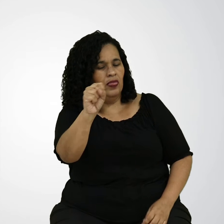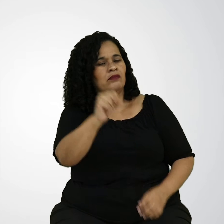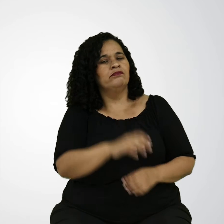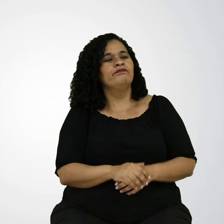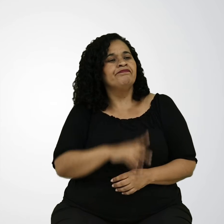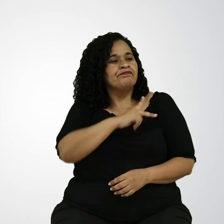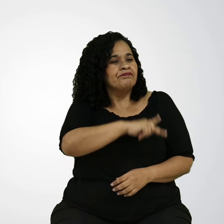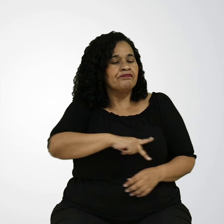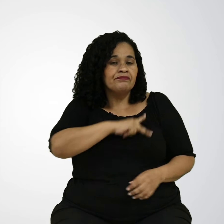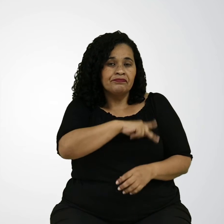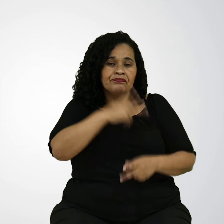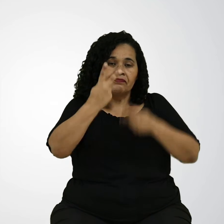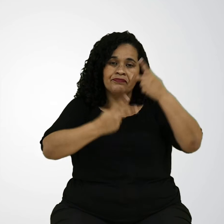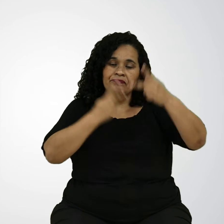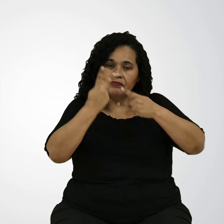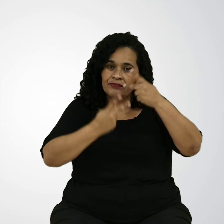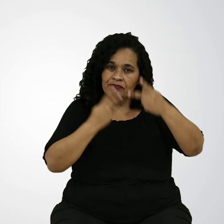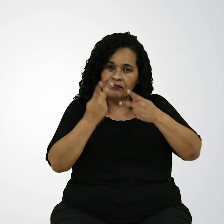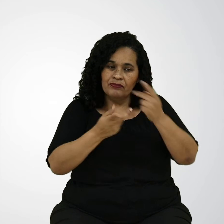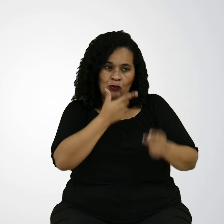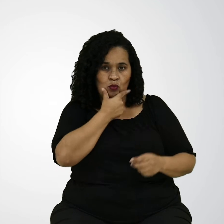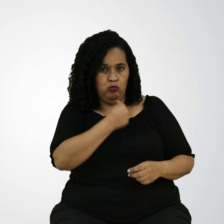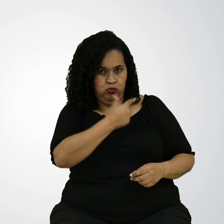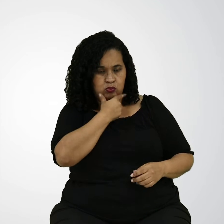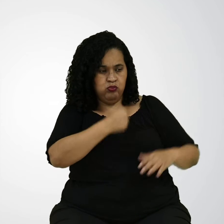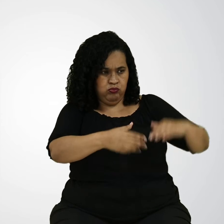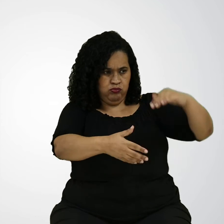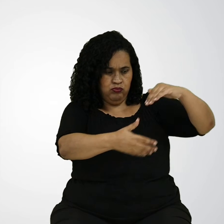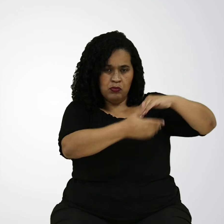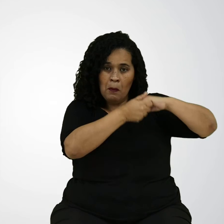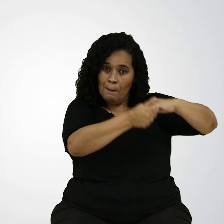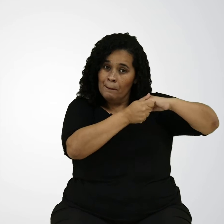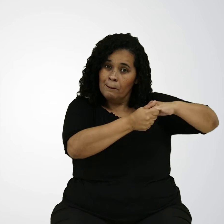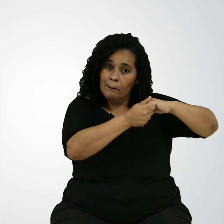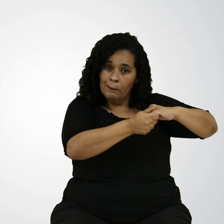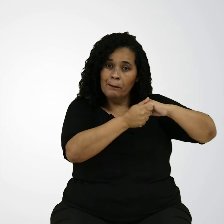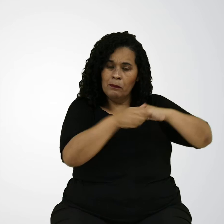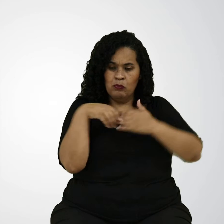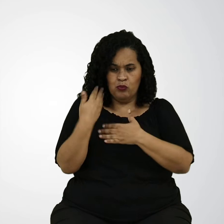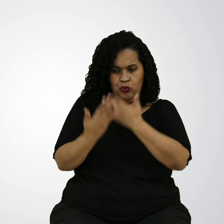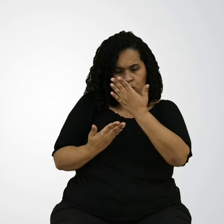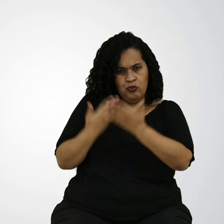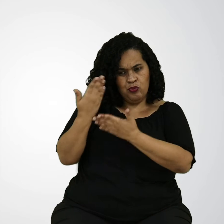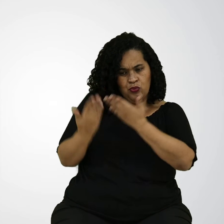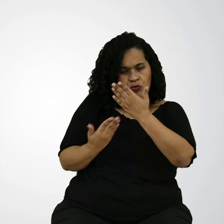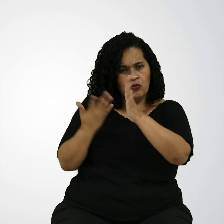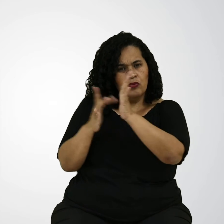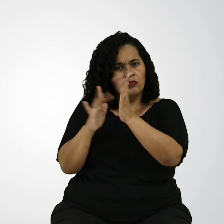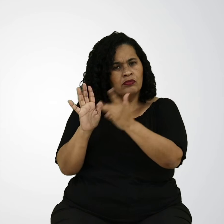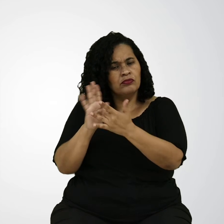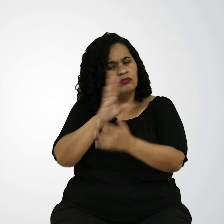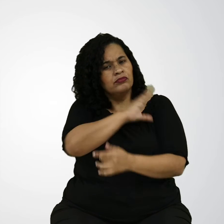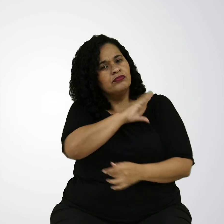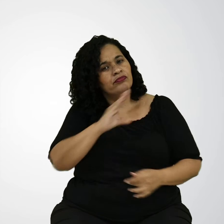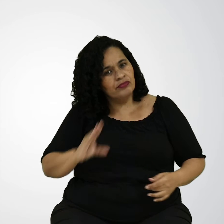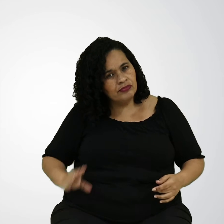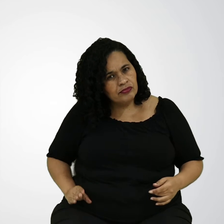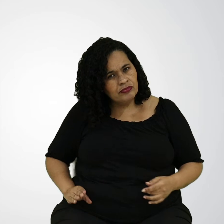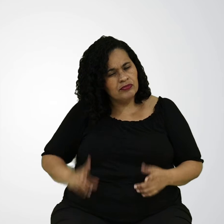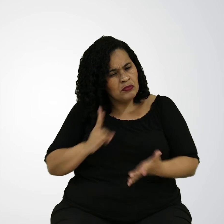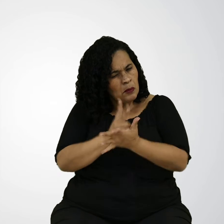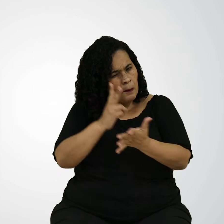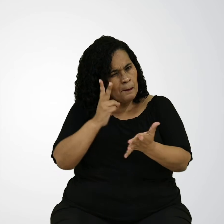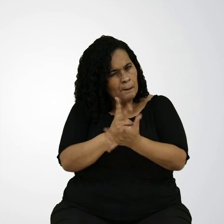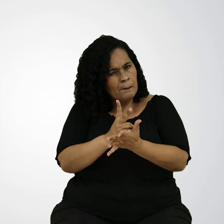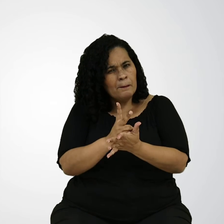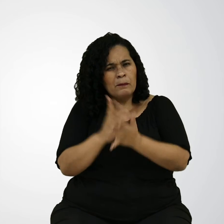seguinte: cumprimenta-vos Epáfras, que é um de vós, servo de Cristo Jesus, que sempre luta por vocês em